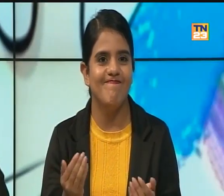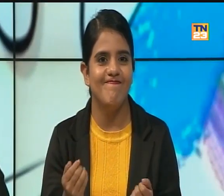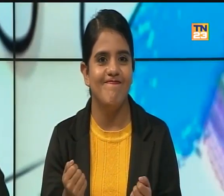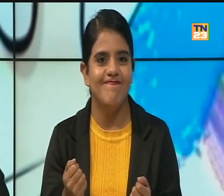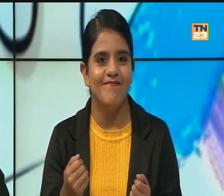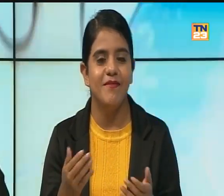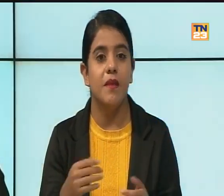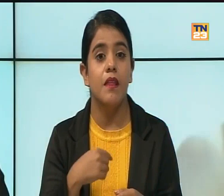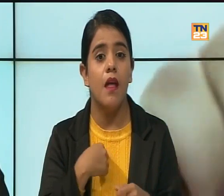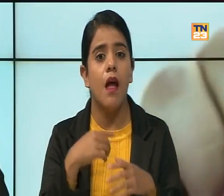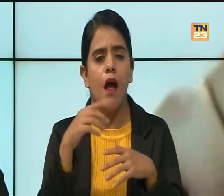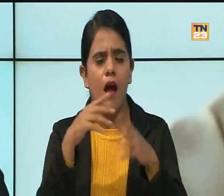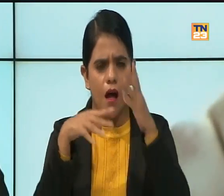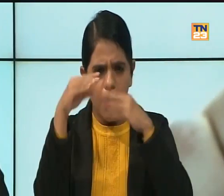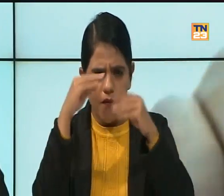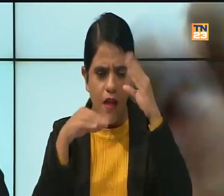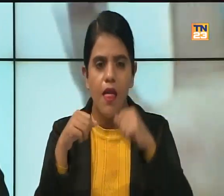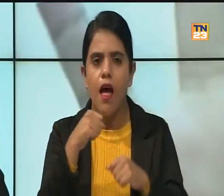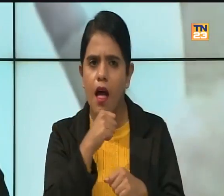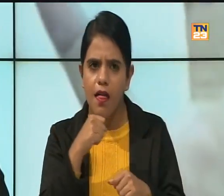es que ustedes pueden.